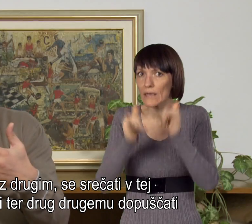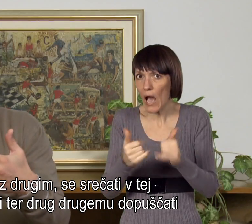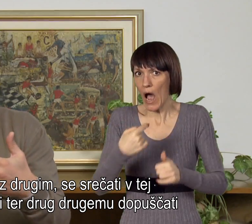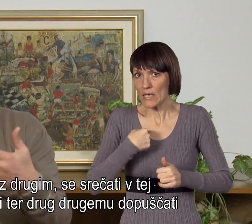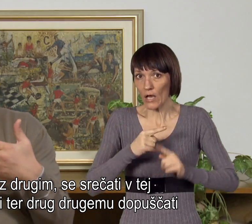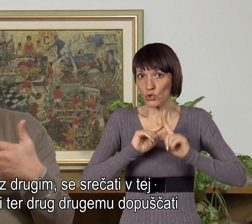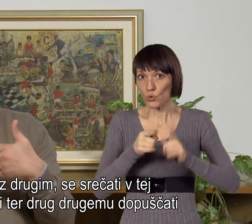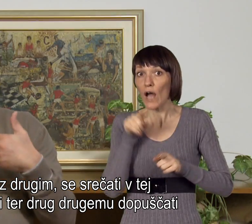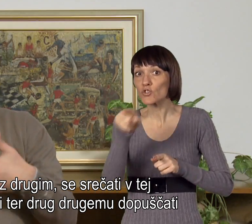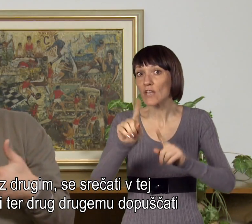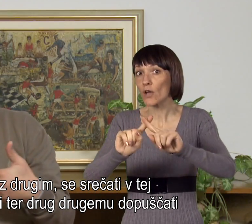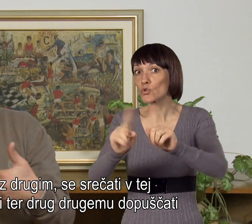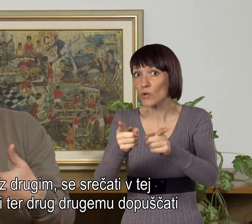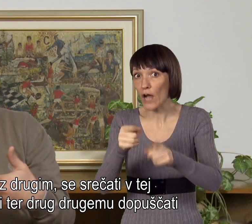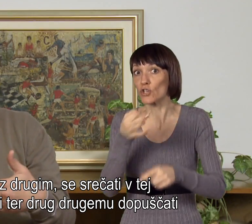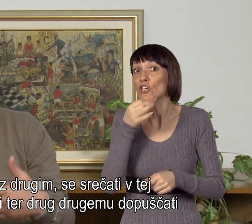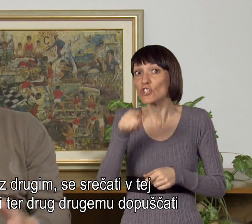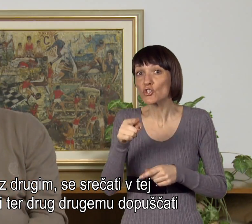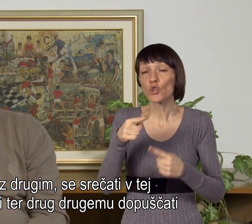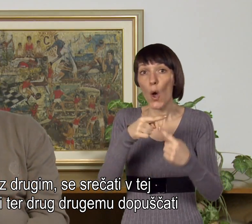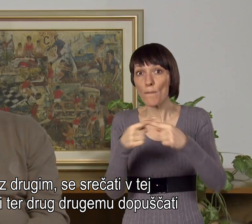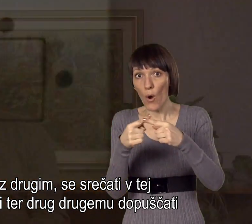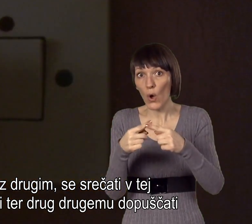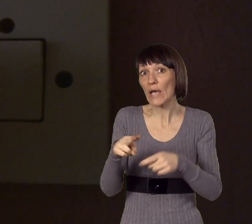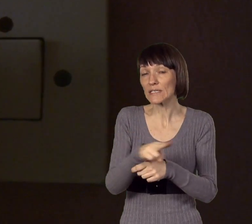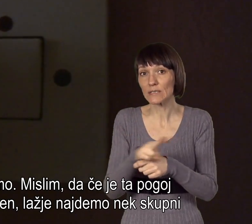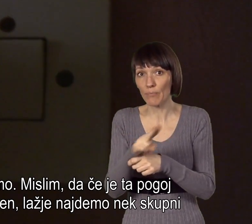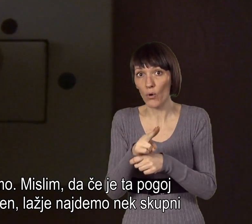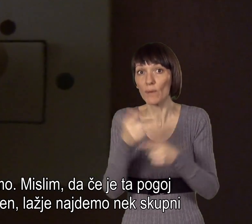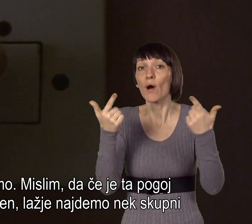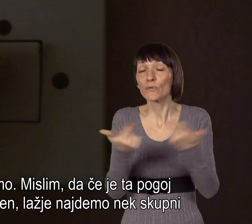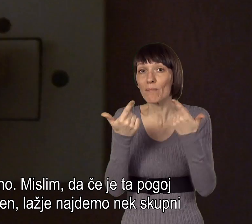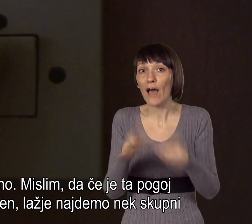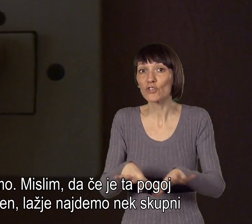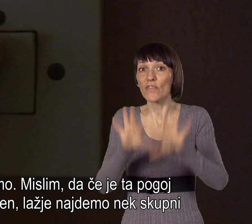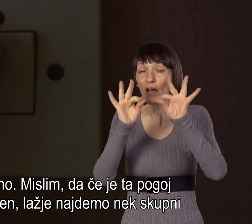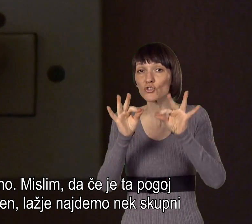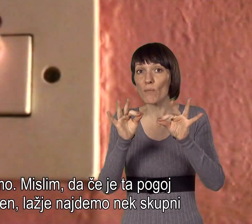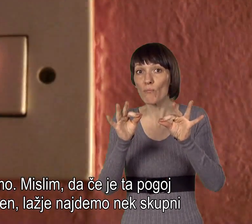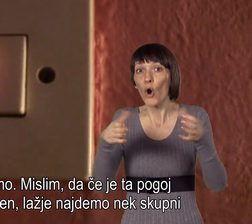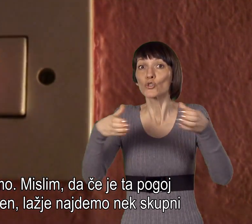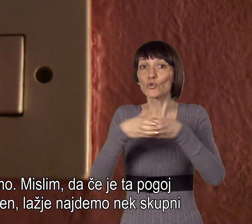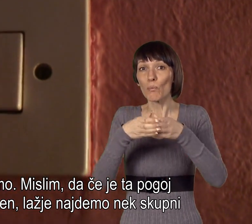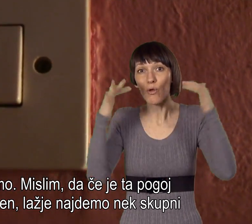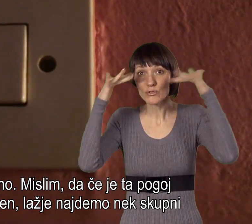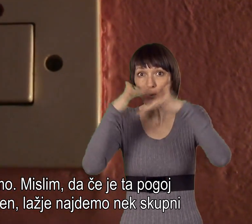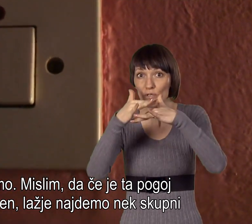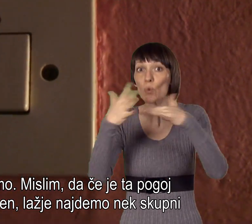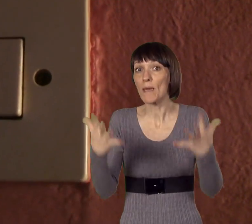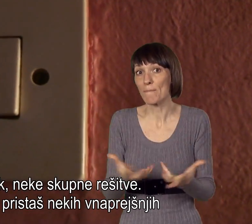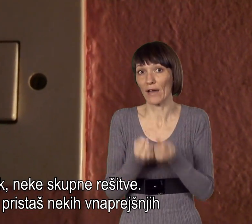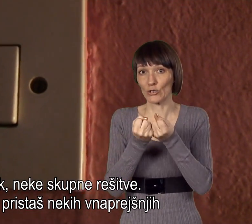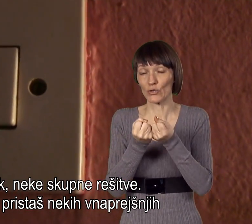in drug drugemu dopuščati, da smo to, kar smo. In mislim, da če je ta pogoj vzpostavljen, pa tudi